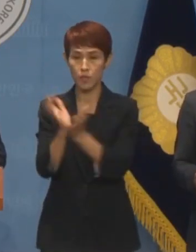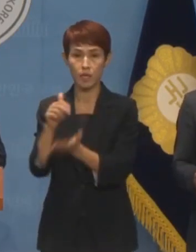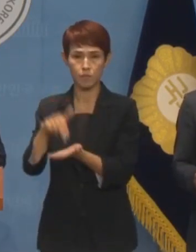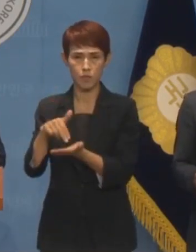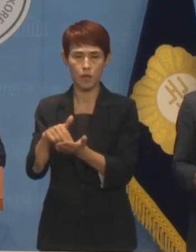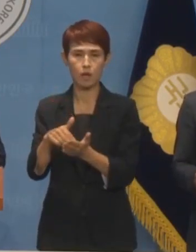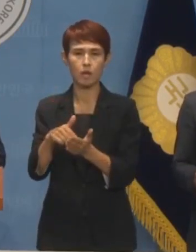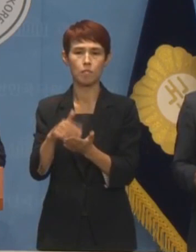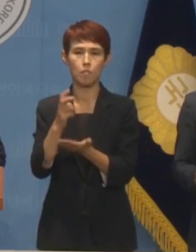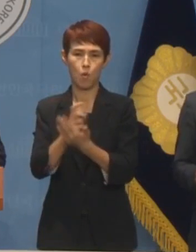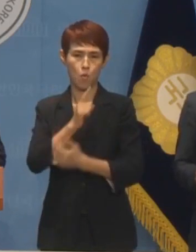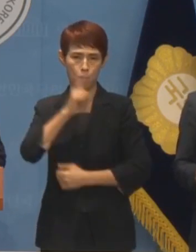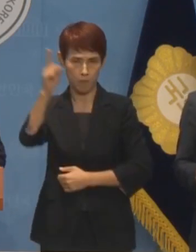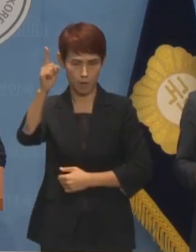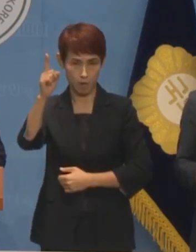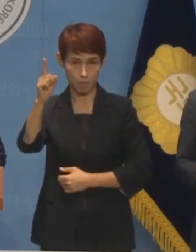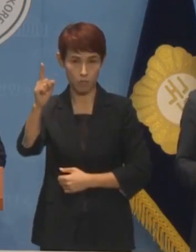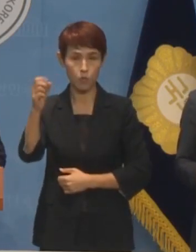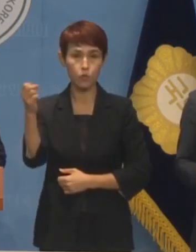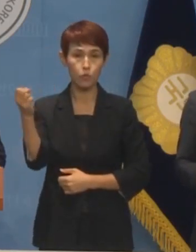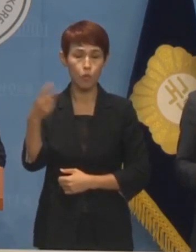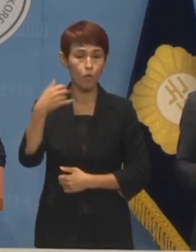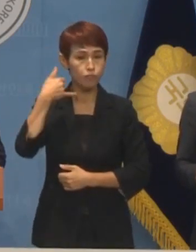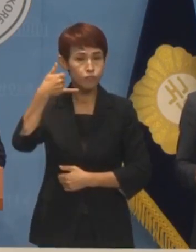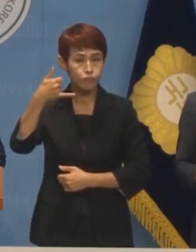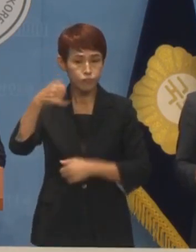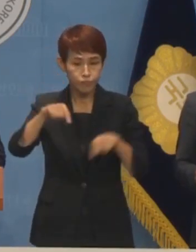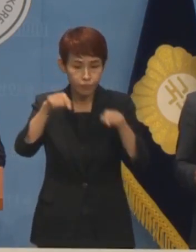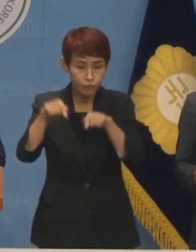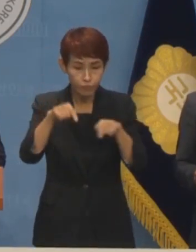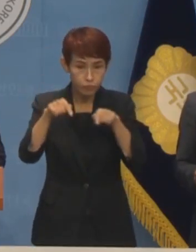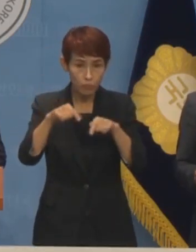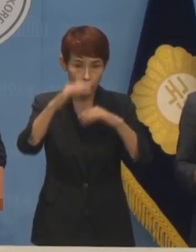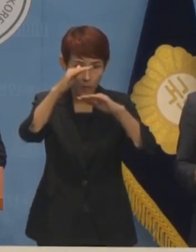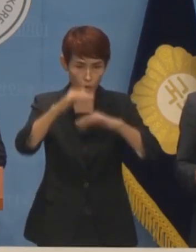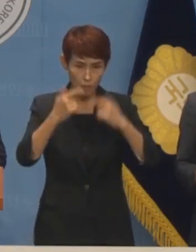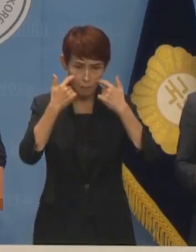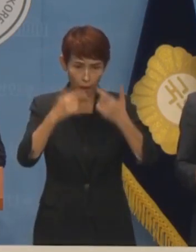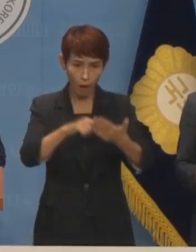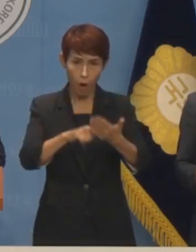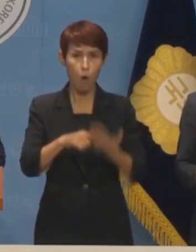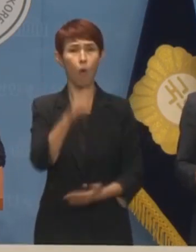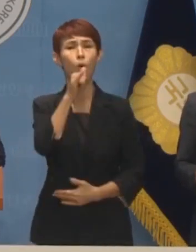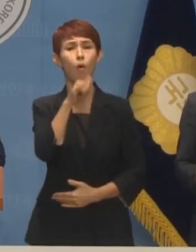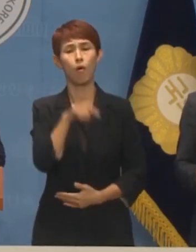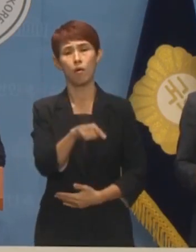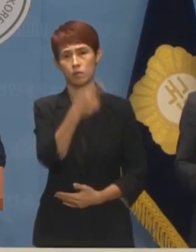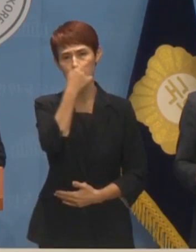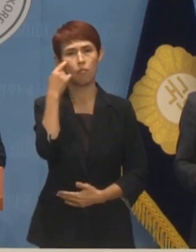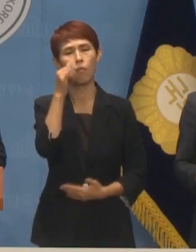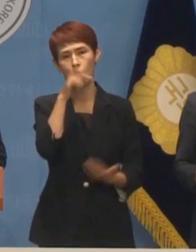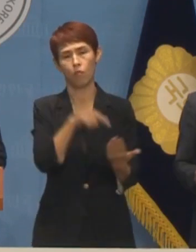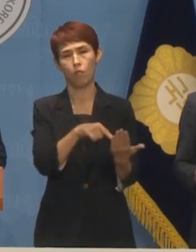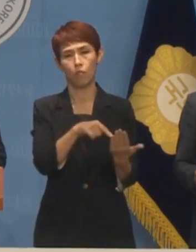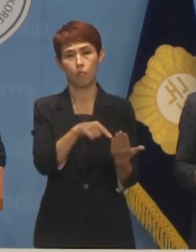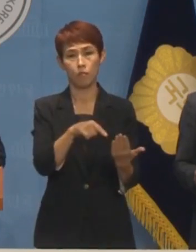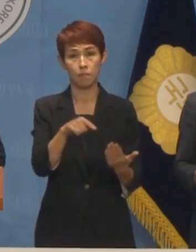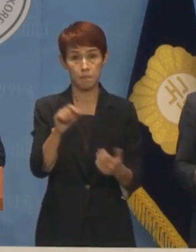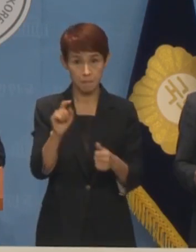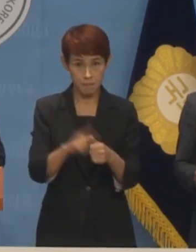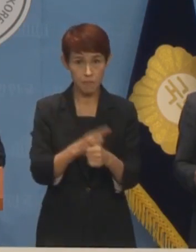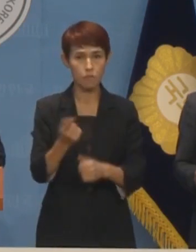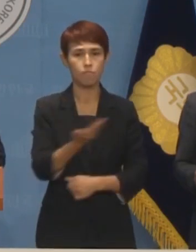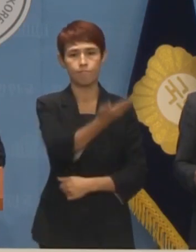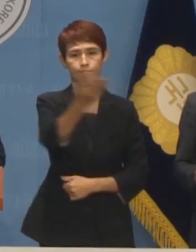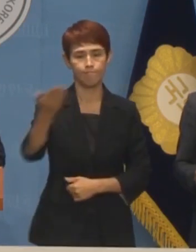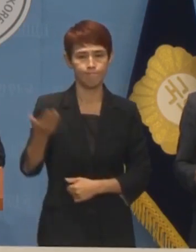사건인 만큼, 그리고 녹취록을 통해서 상당 부분 구체적 진술이 드러난 만큼 여러 언론 보도에서 이